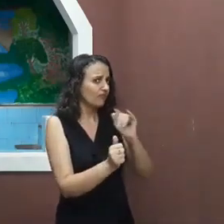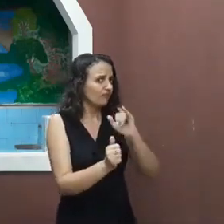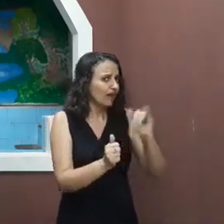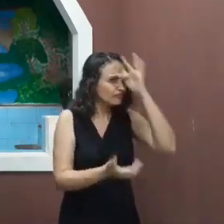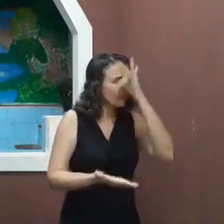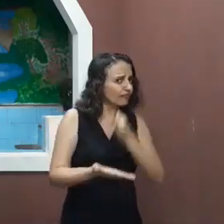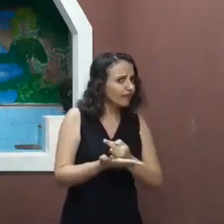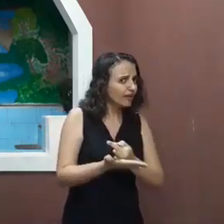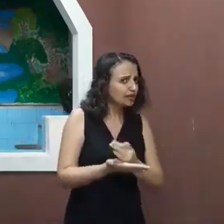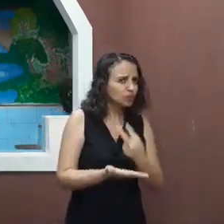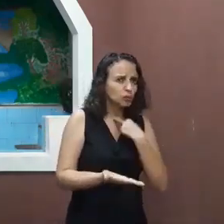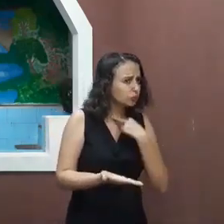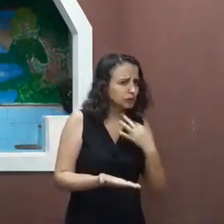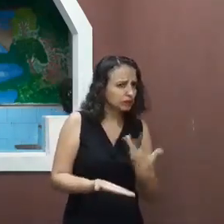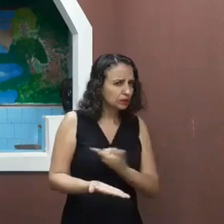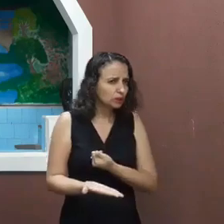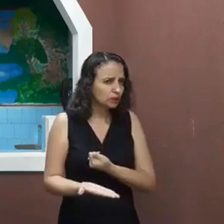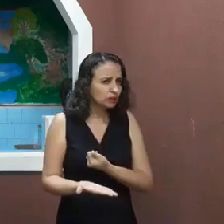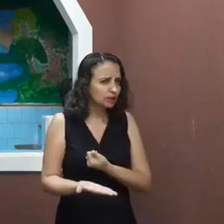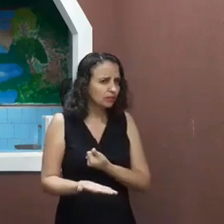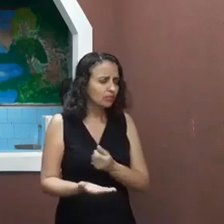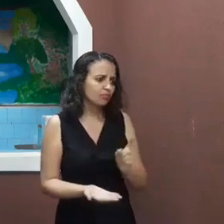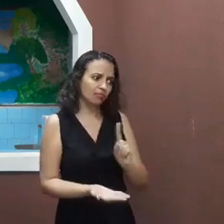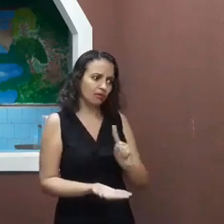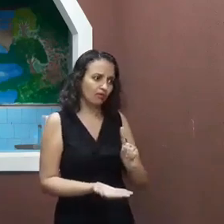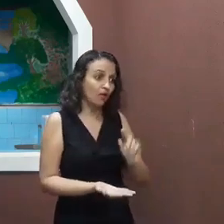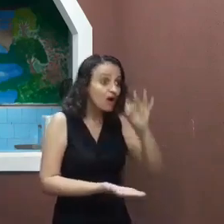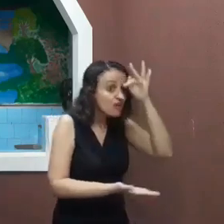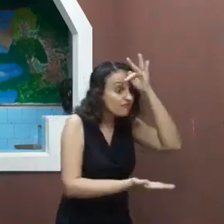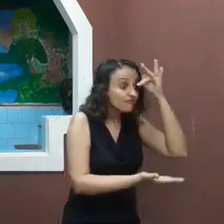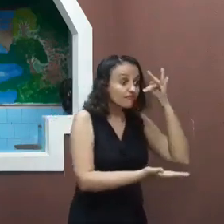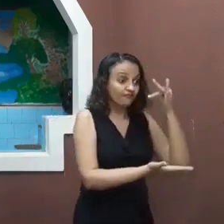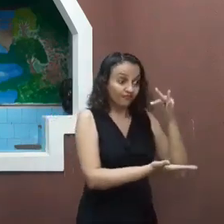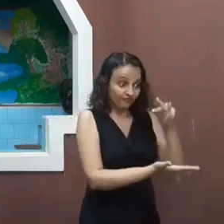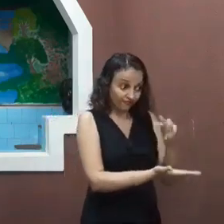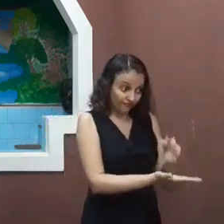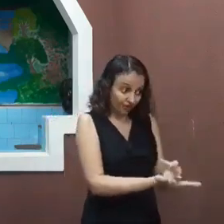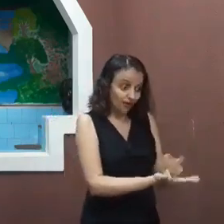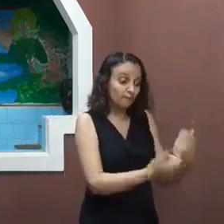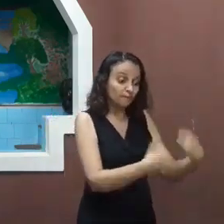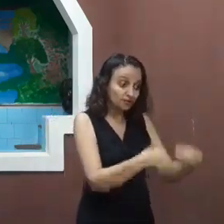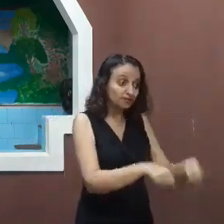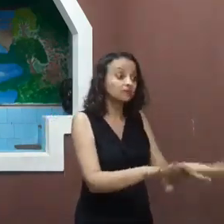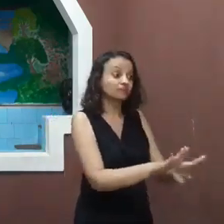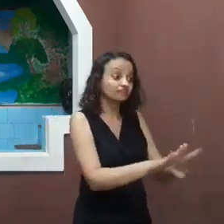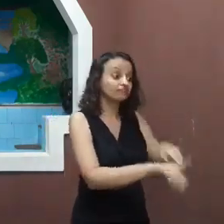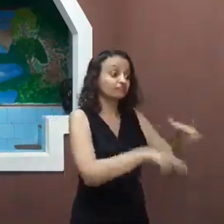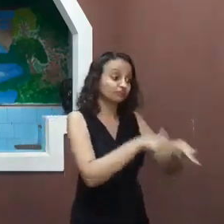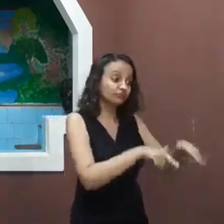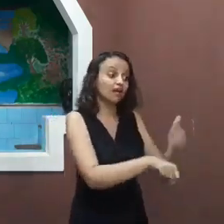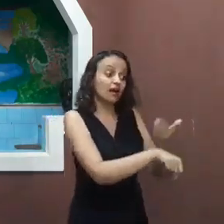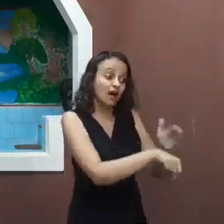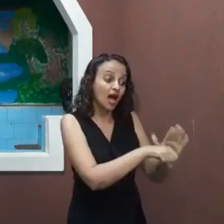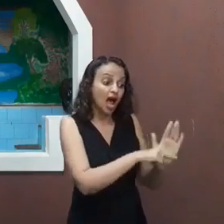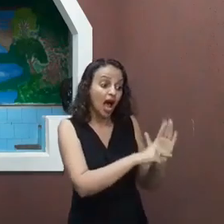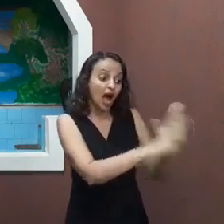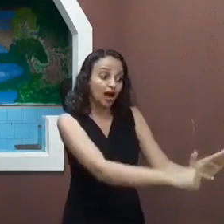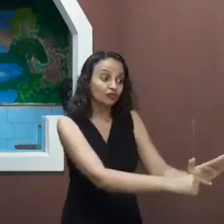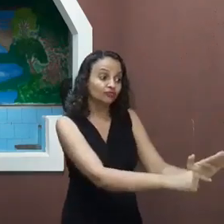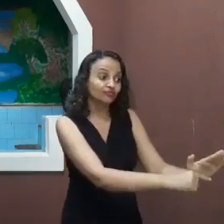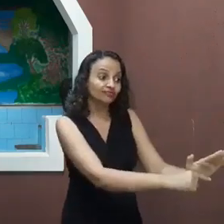dizendo que a fé que essa pessoa afirma ter, ou seja, uma fé sem obras não pode salvar. Por quê?